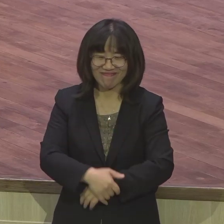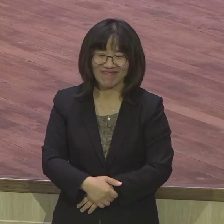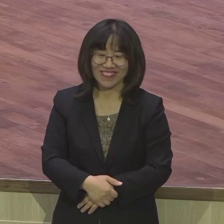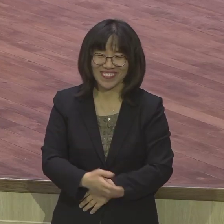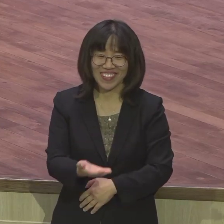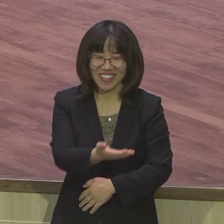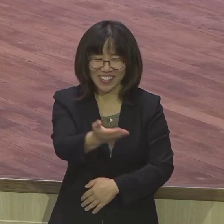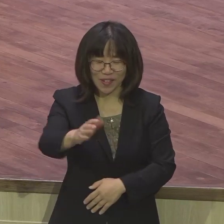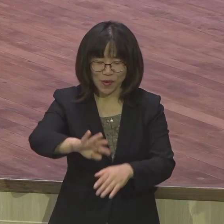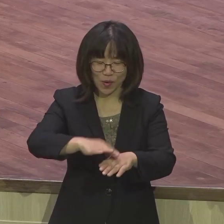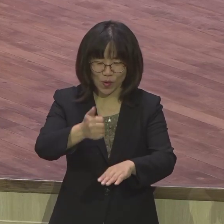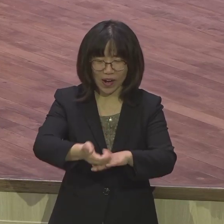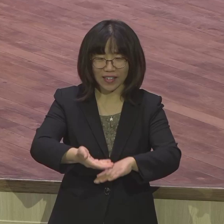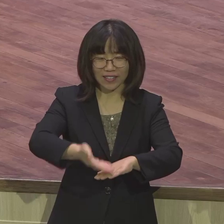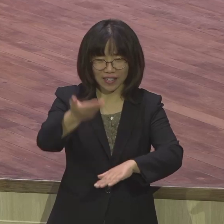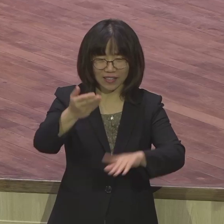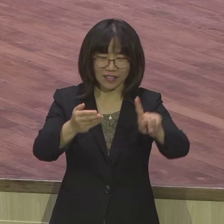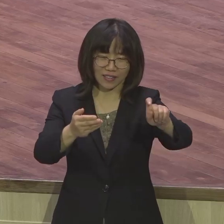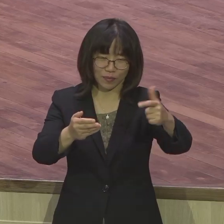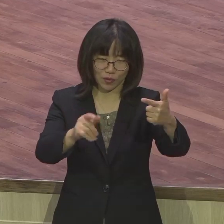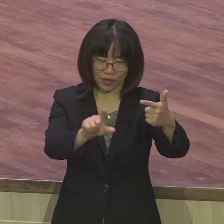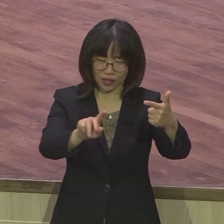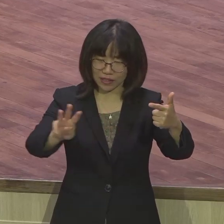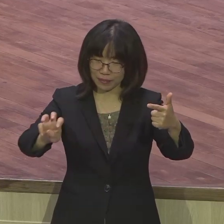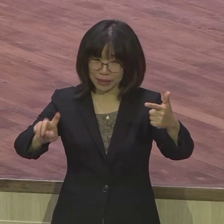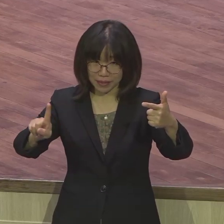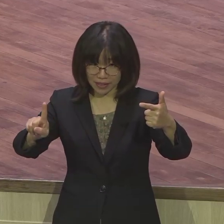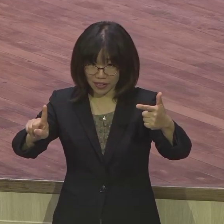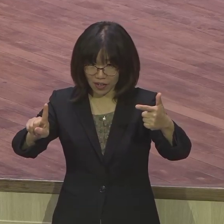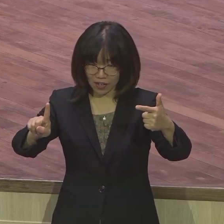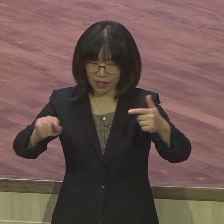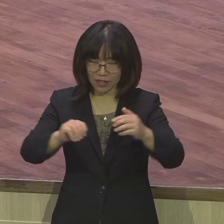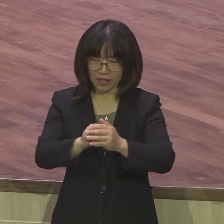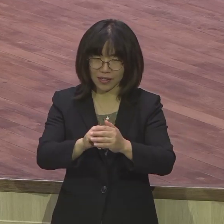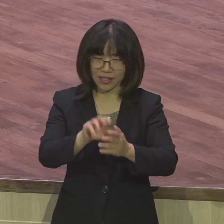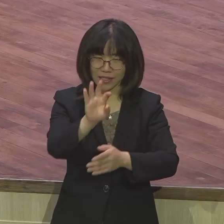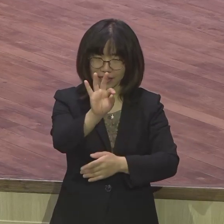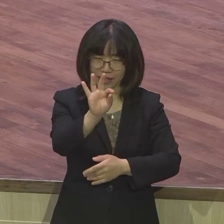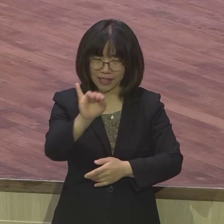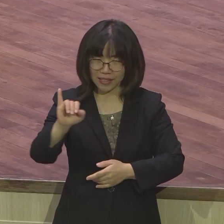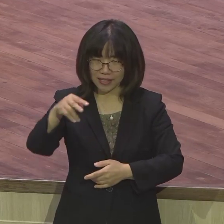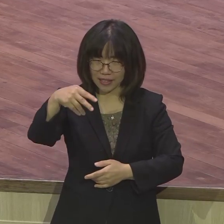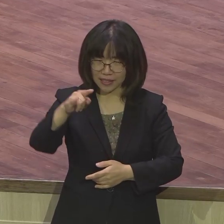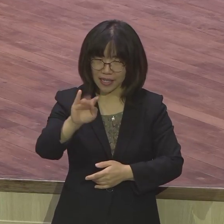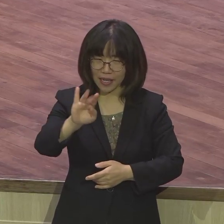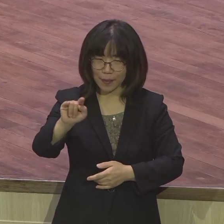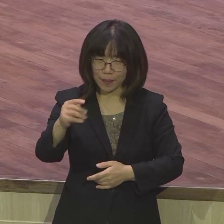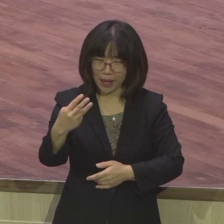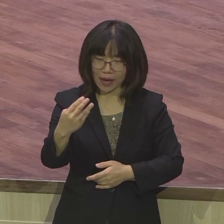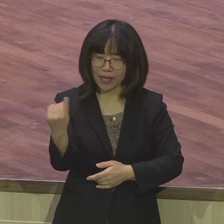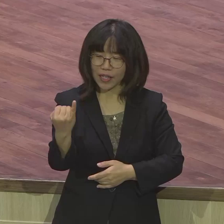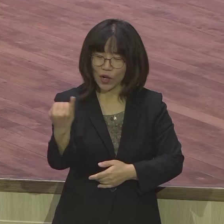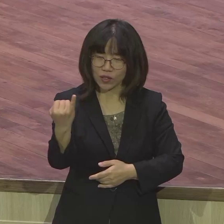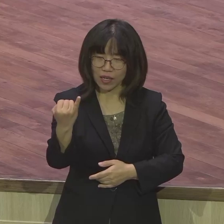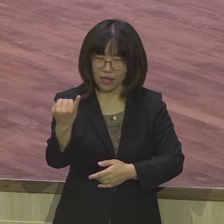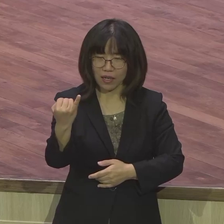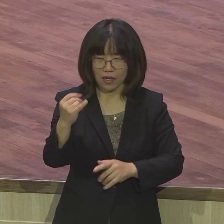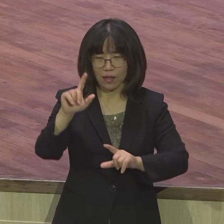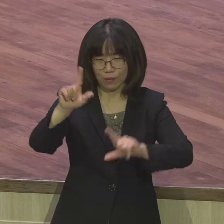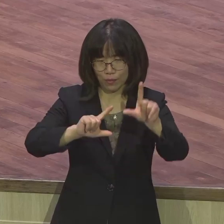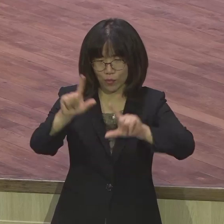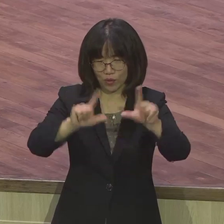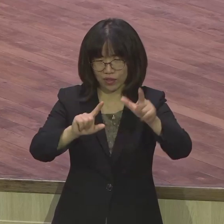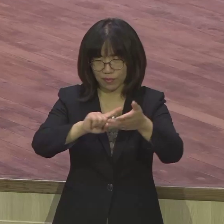여러분 열왕기상 16장 31절에 보면요. 이세벨의 정체가 나오는데요. 열왕기상 16장 31절에